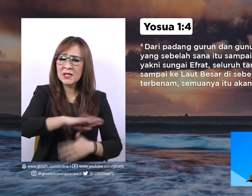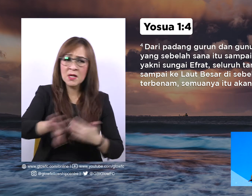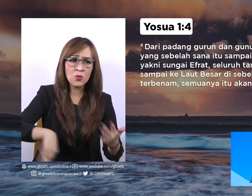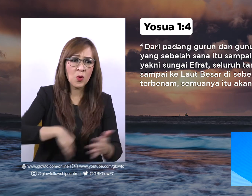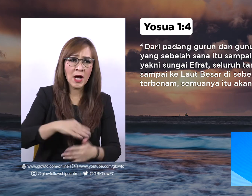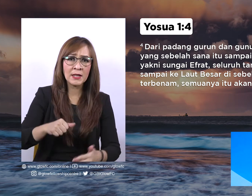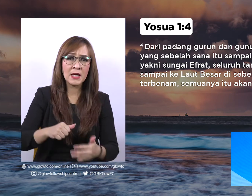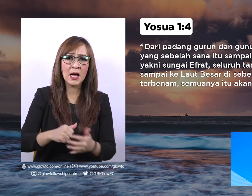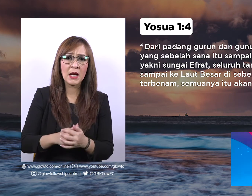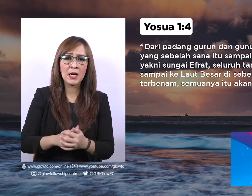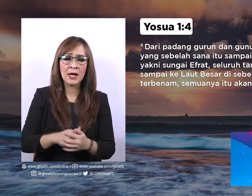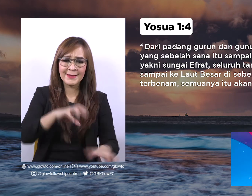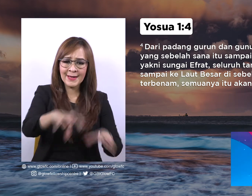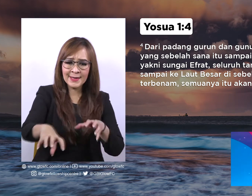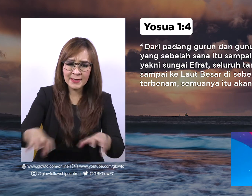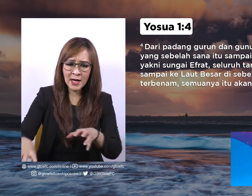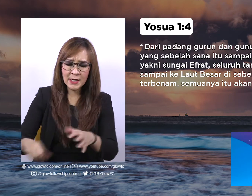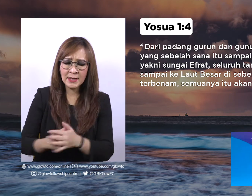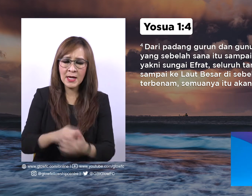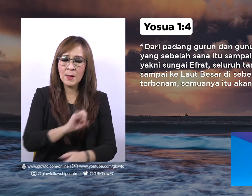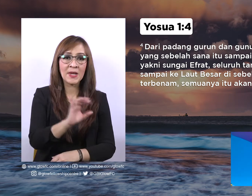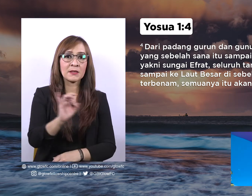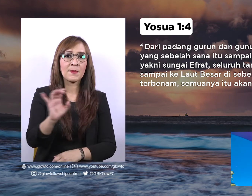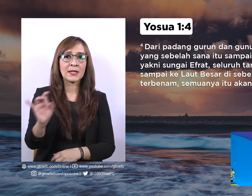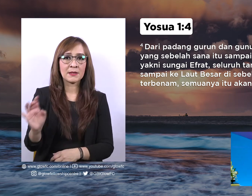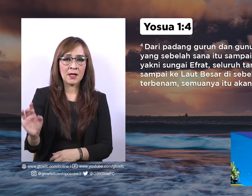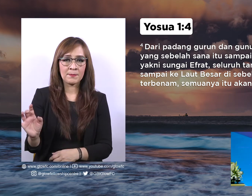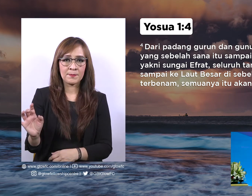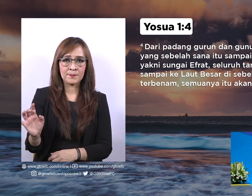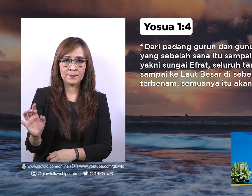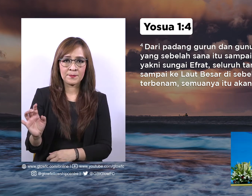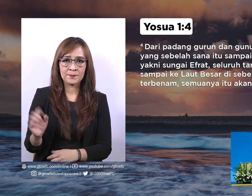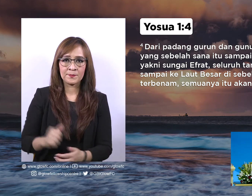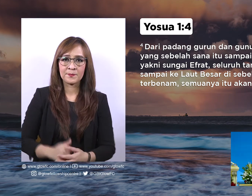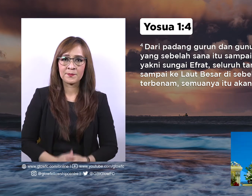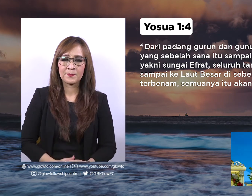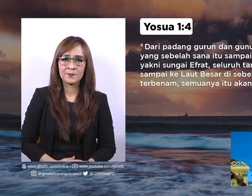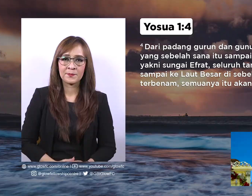semuanya itu akan ini daerah mu tinggal personal kamu kuat gak